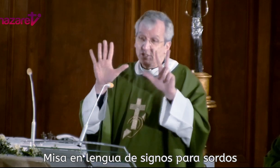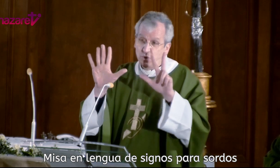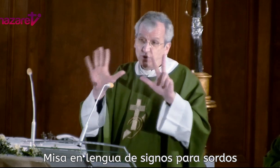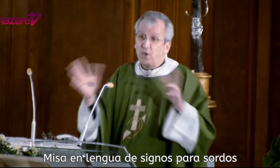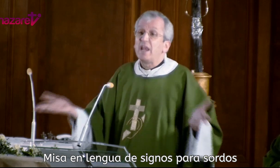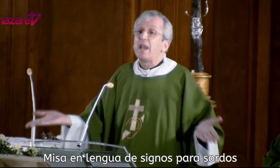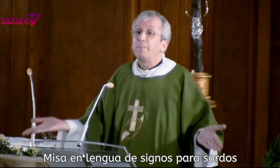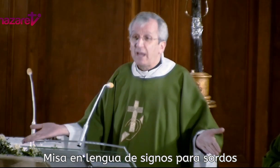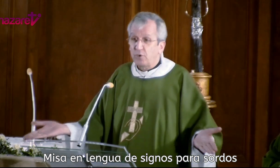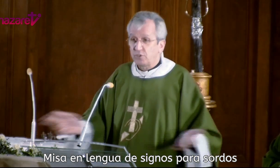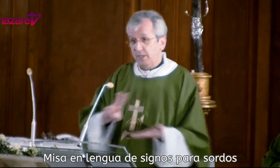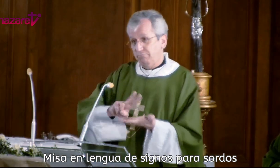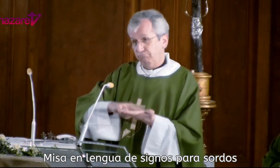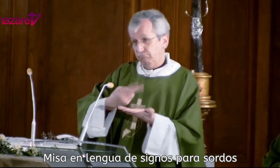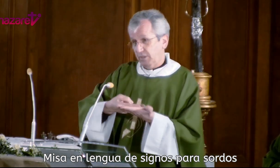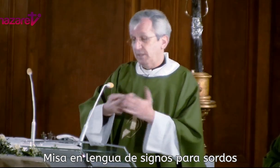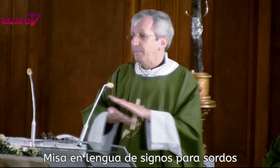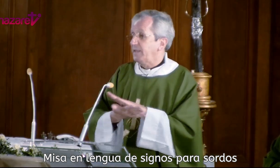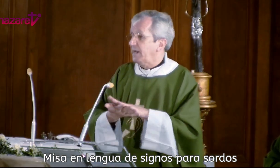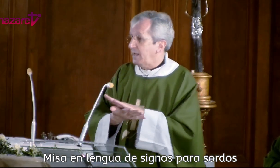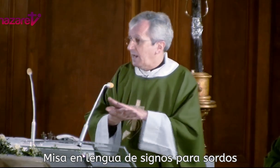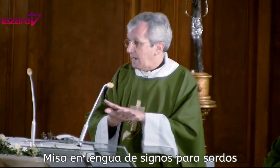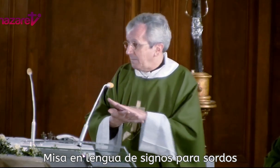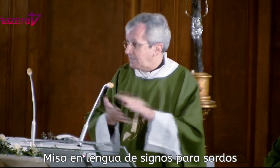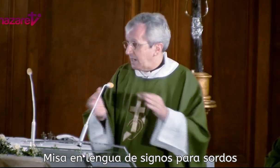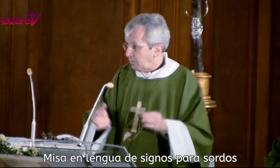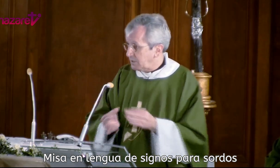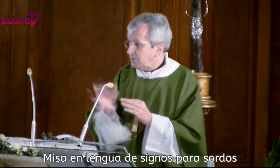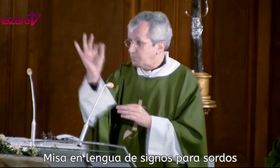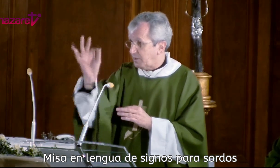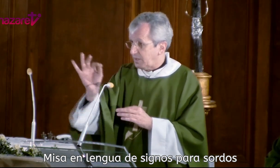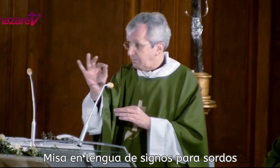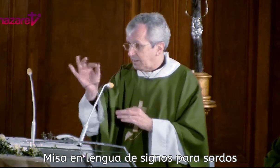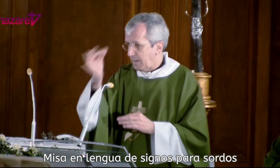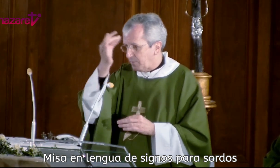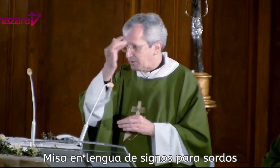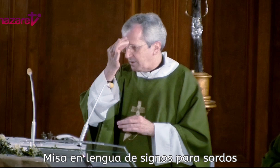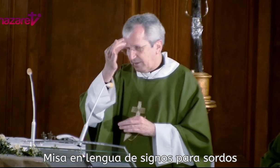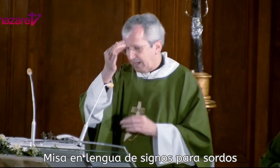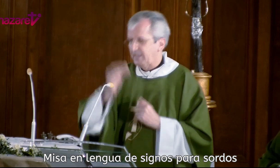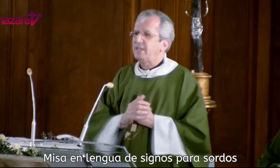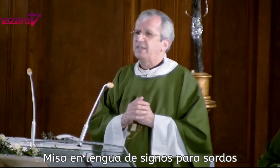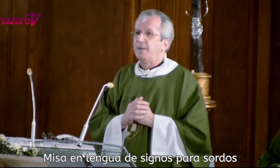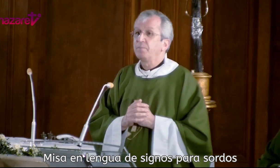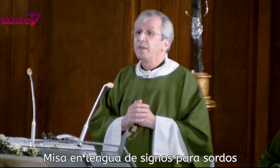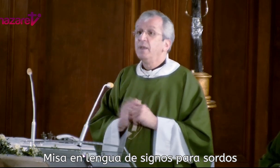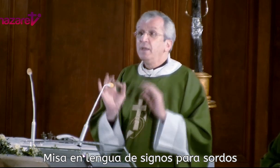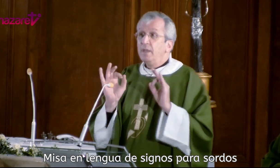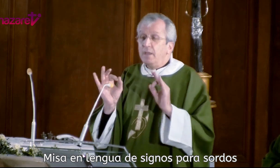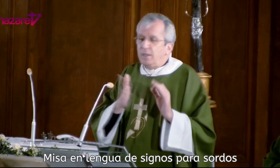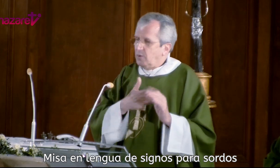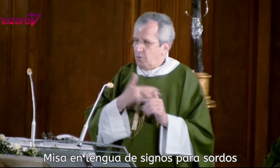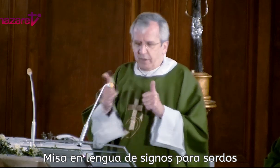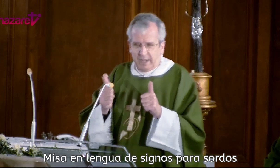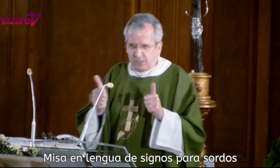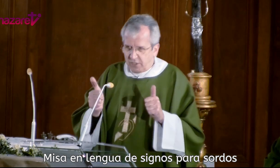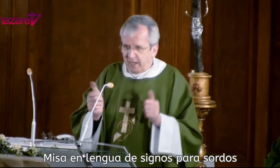8 en la Milagrosa interpretaré la misa en lengua de signos, podéis recibir la imposición de la ceniza como queráis, los que queráis,